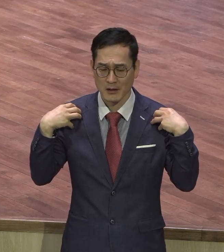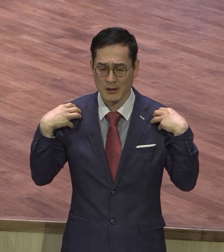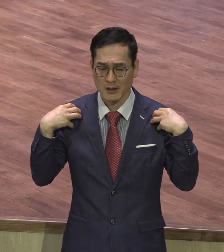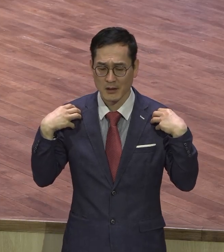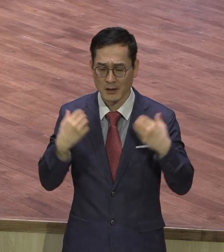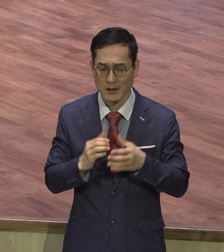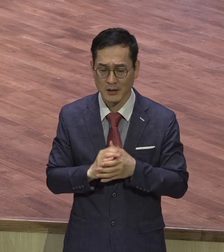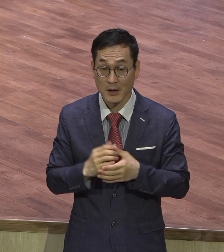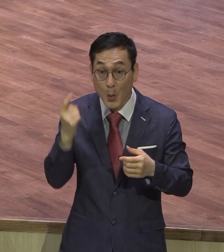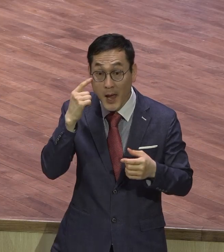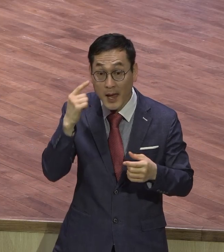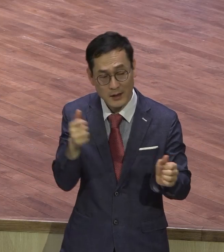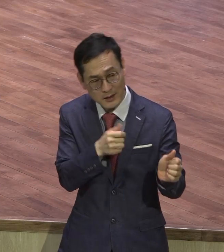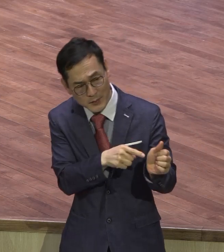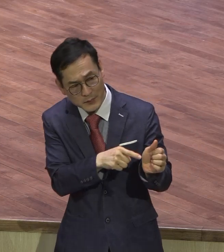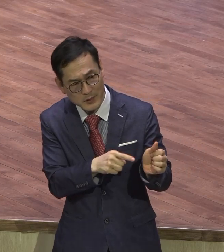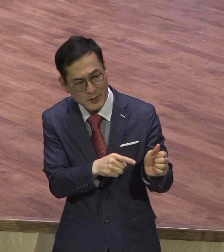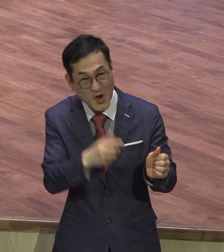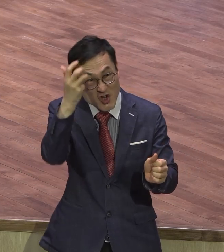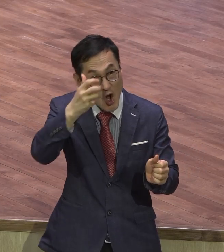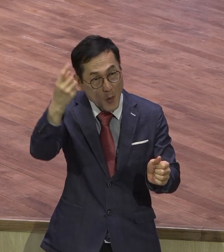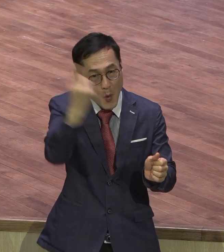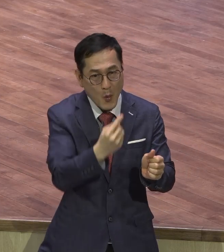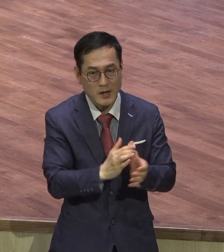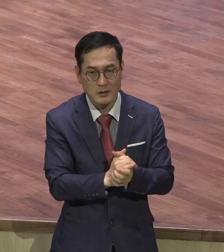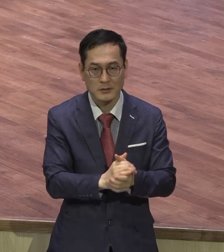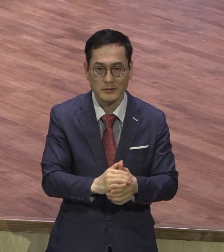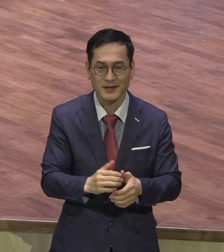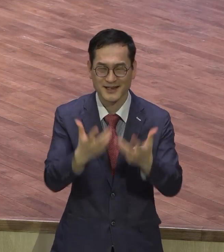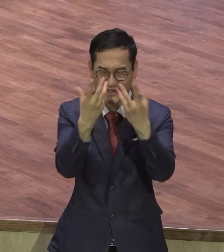막 뭔가 막 영감이 왔다는 것을